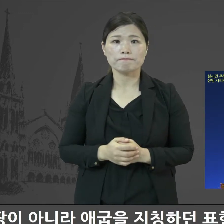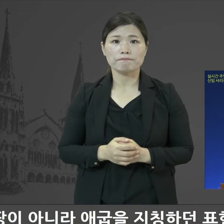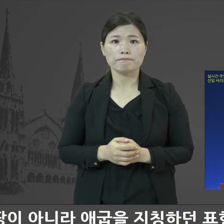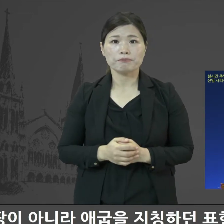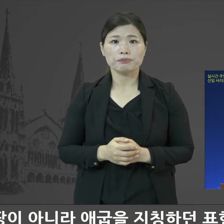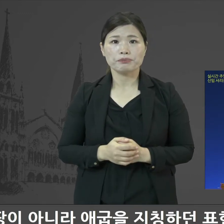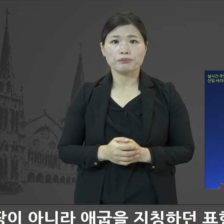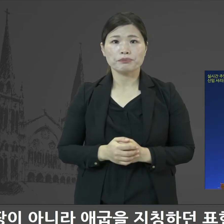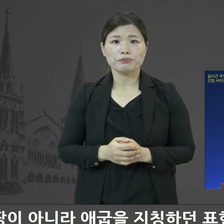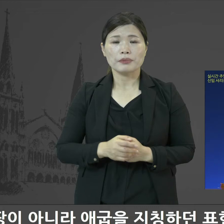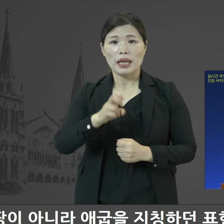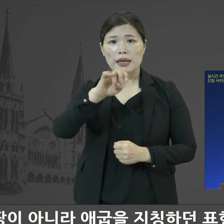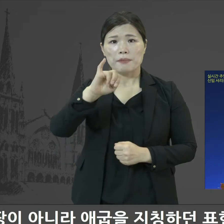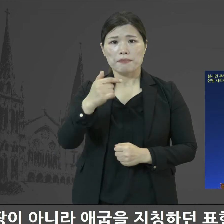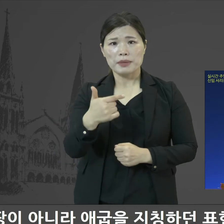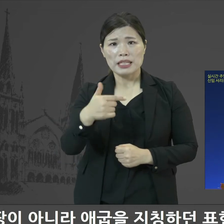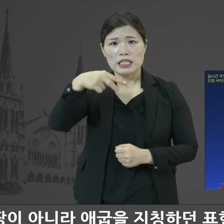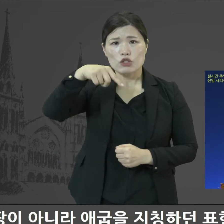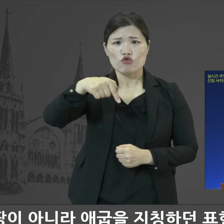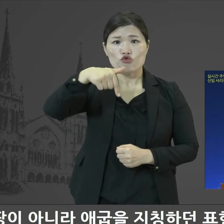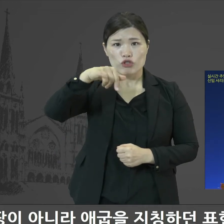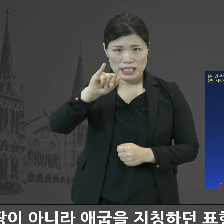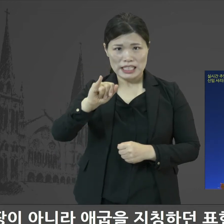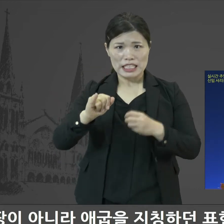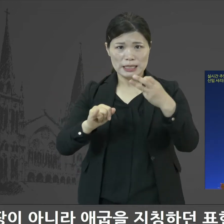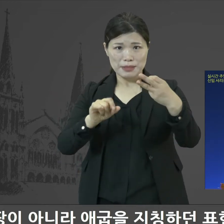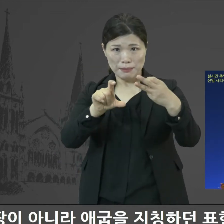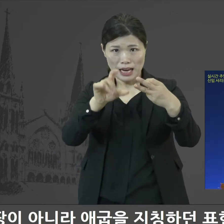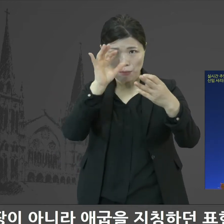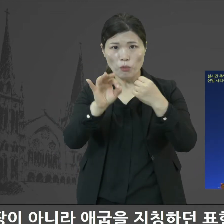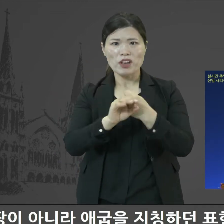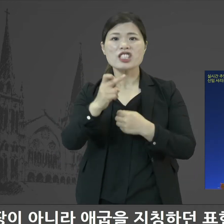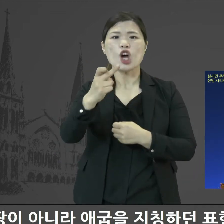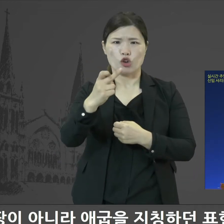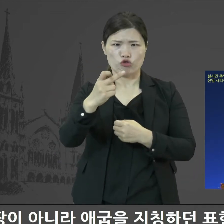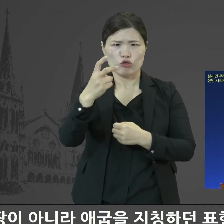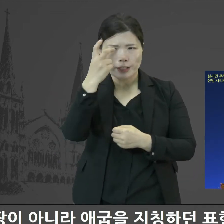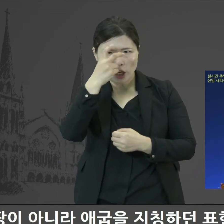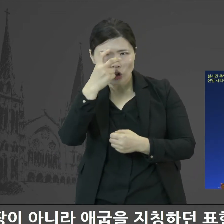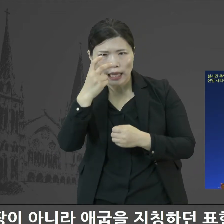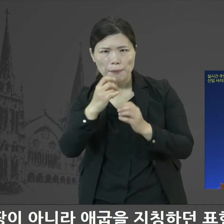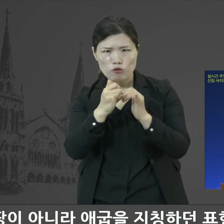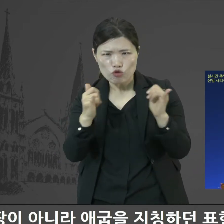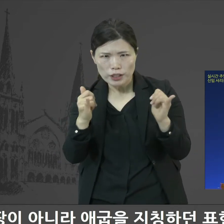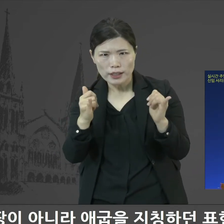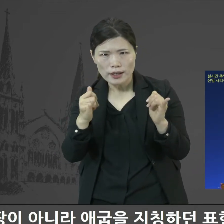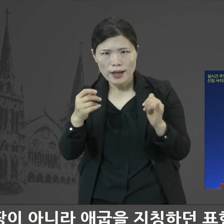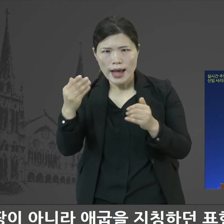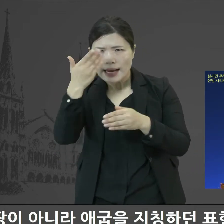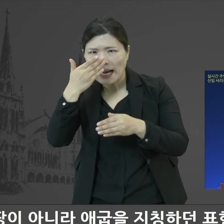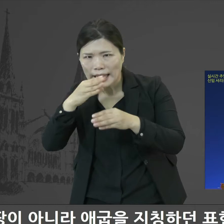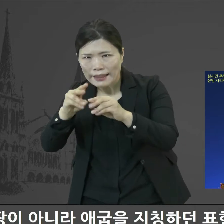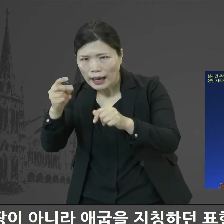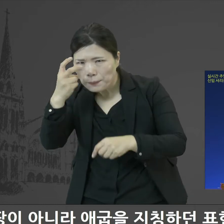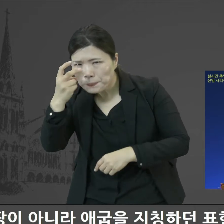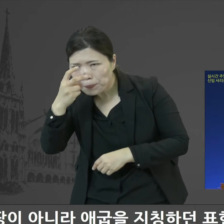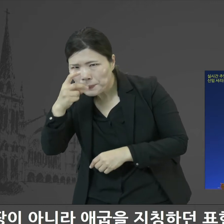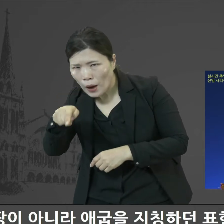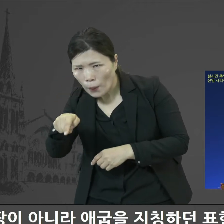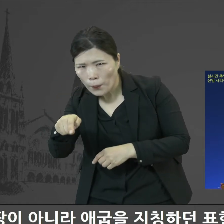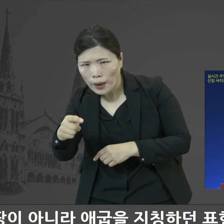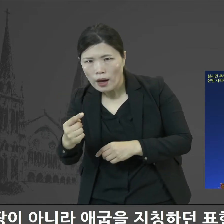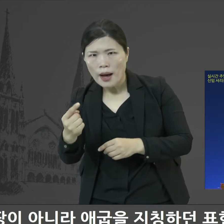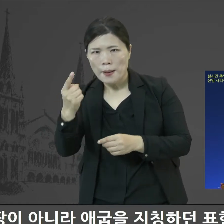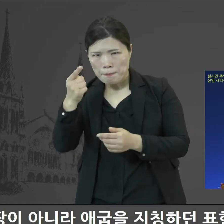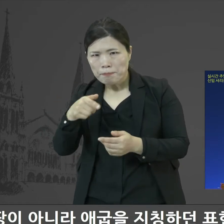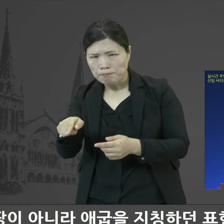민수기 13장에서 12정탐꾼이 가나안 땅을 정탐하고 옵니다. 그리고 그들이 이렇게 땅을 평가하죠.